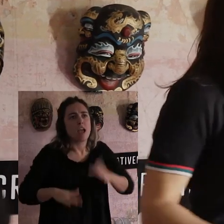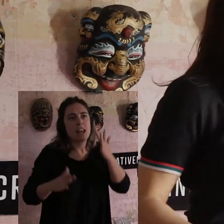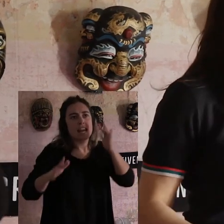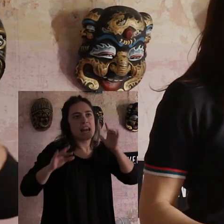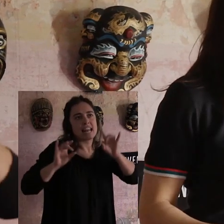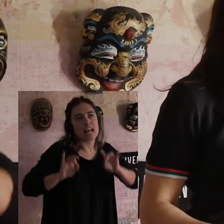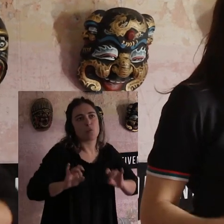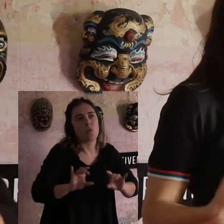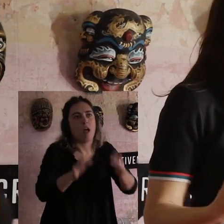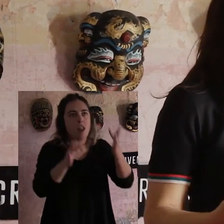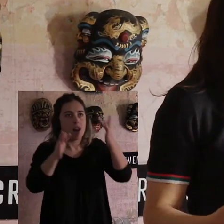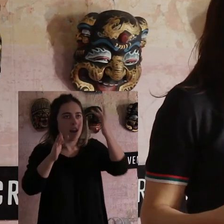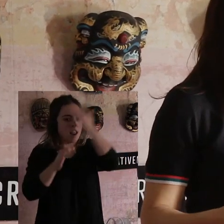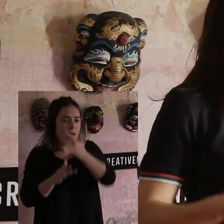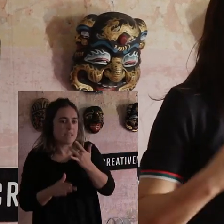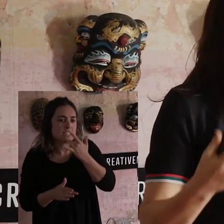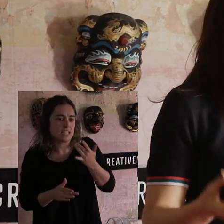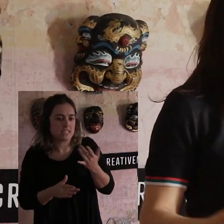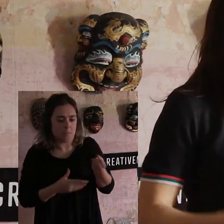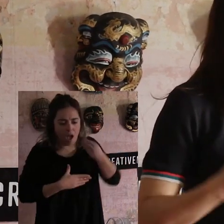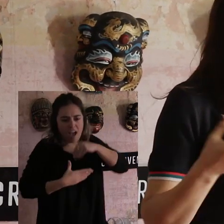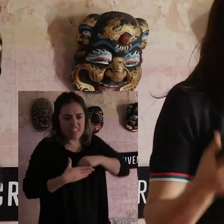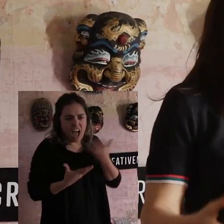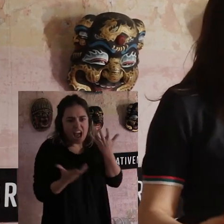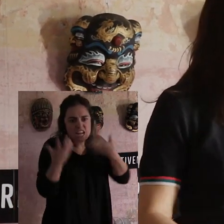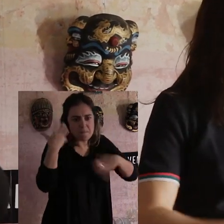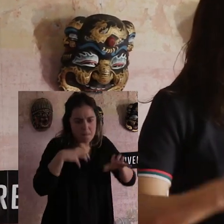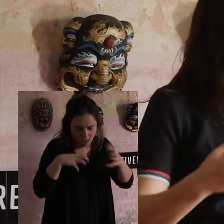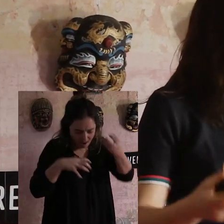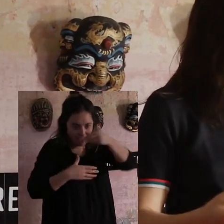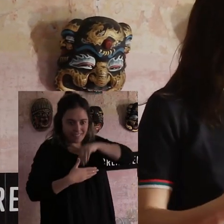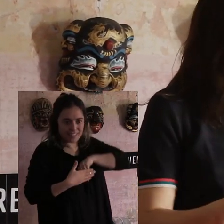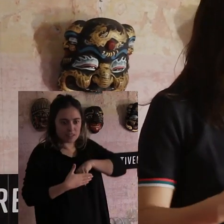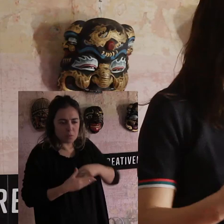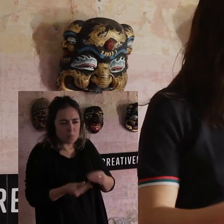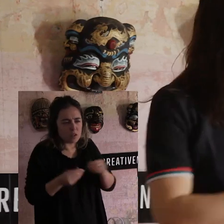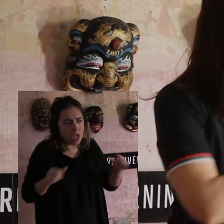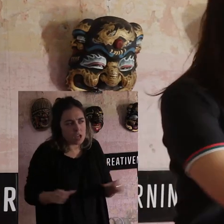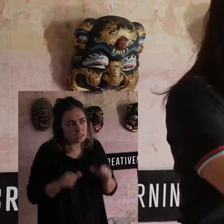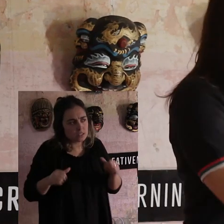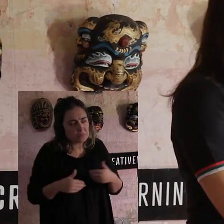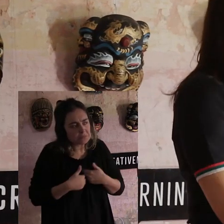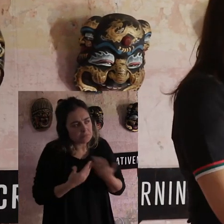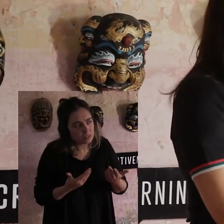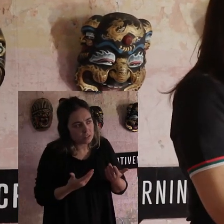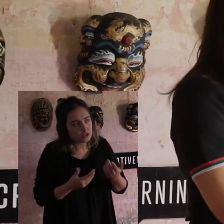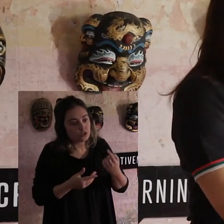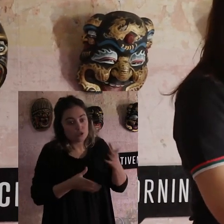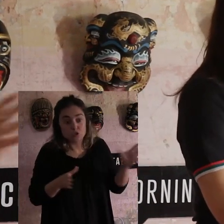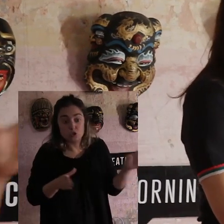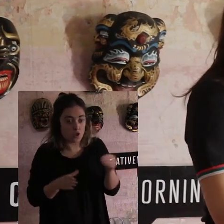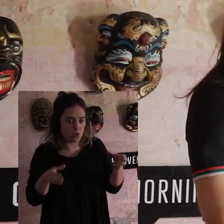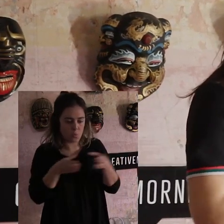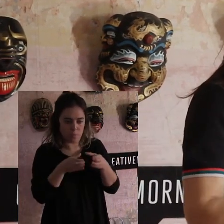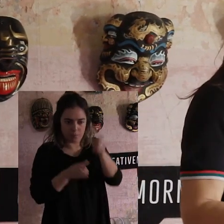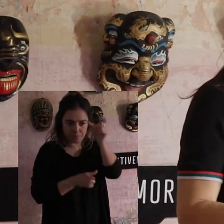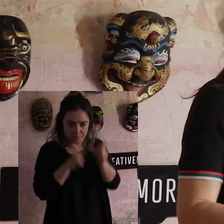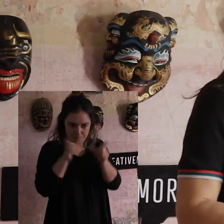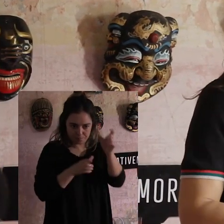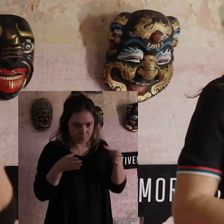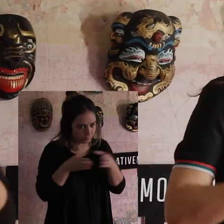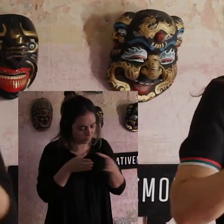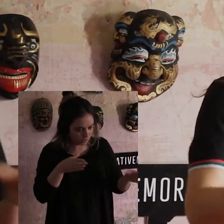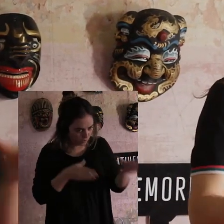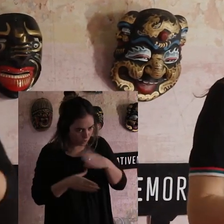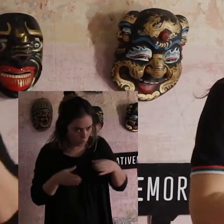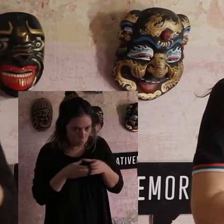Pablo sobre el animal que somos y por qué hacemos lo que hacemos y todo eso, ¿no? Con todo el equipo, ¿está? Los bailarines,